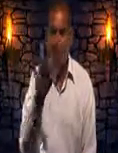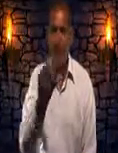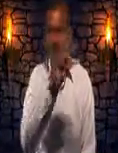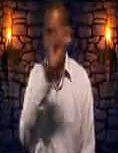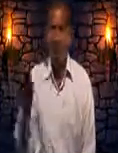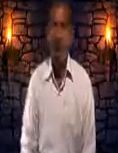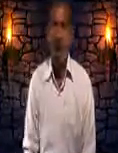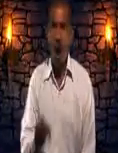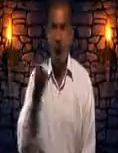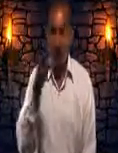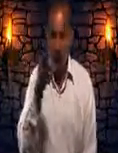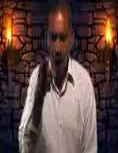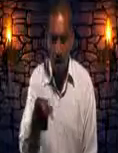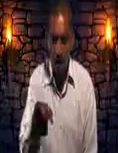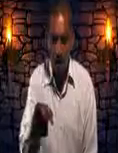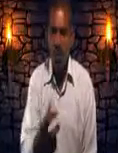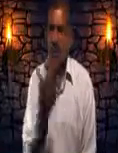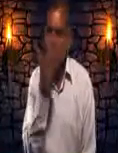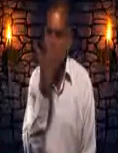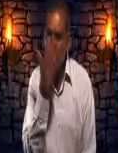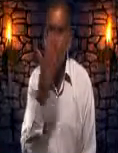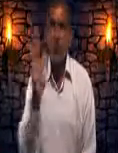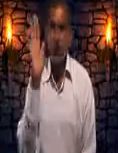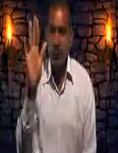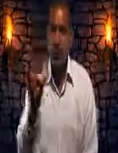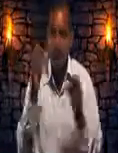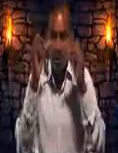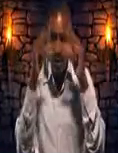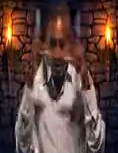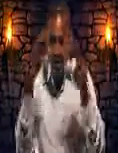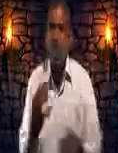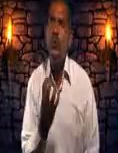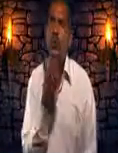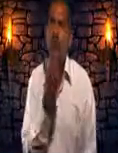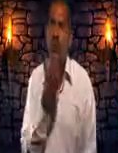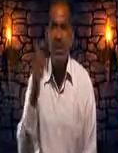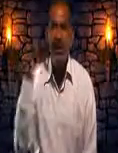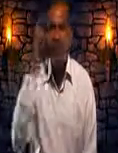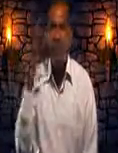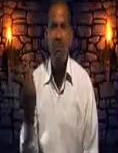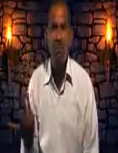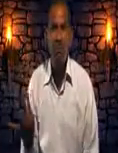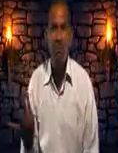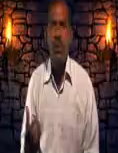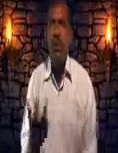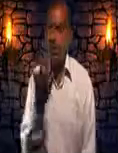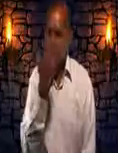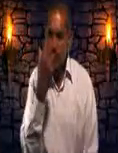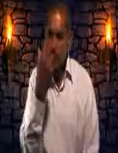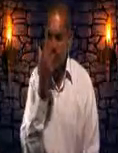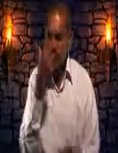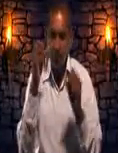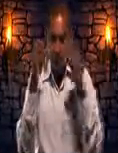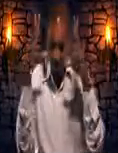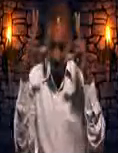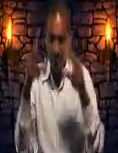வசனம் 18. அவன் குருடனாய் இருந்து பார்வை அடைந்ததை யூதர்கள் நம்பாமல் பார்வை அடைந்தவன்